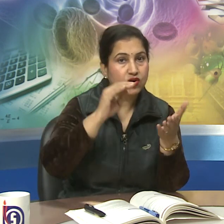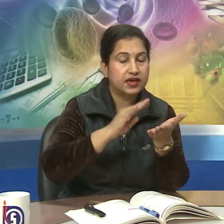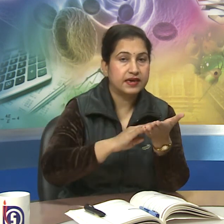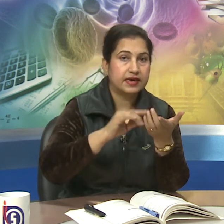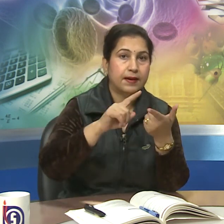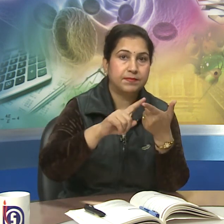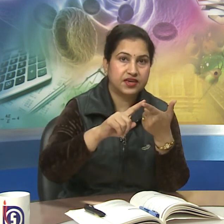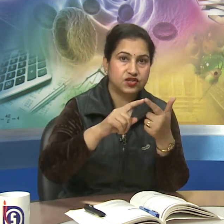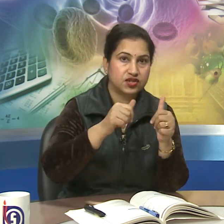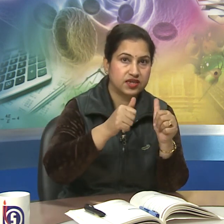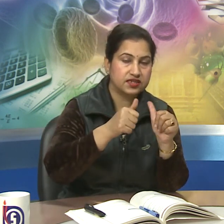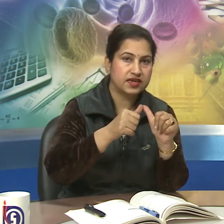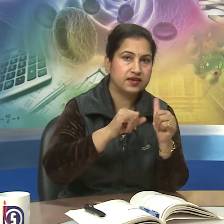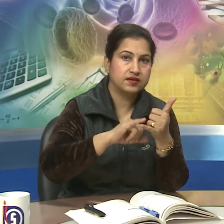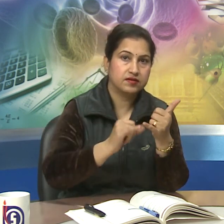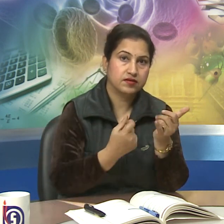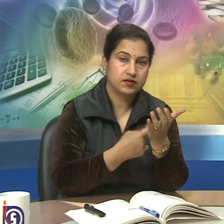बोलेंगे क्या मेजर इसलिए जाएं